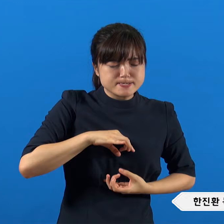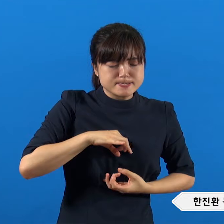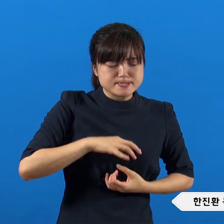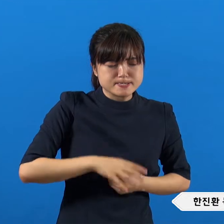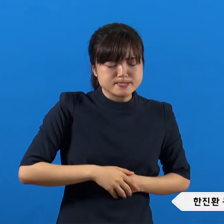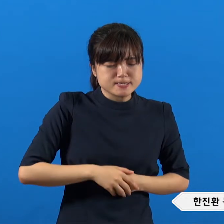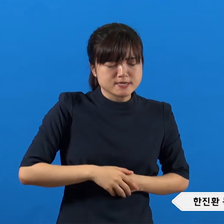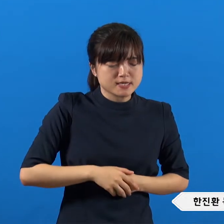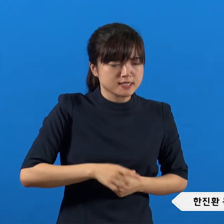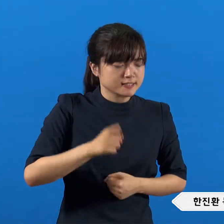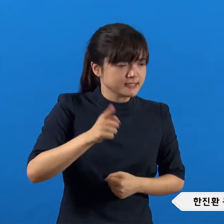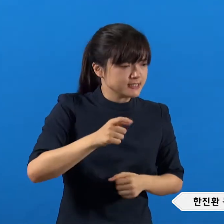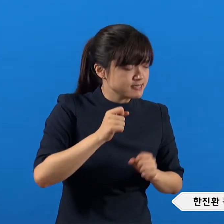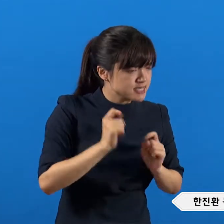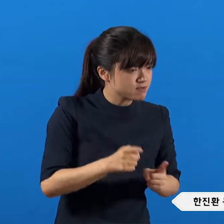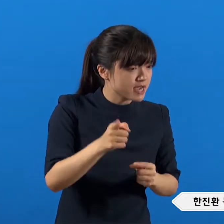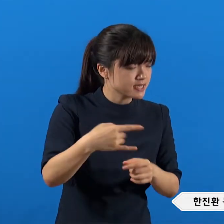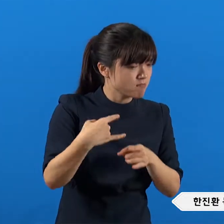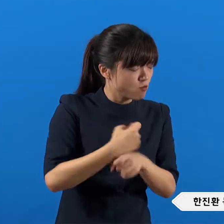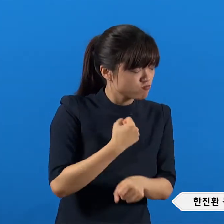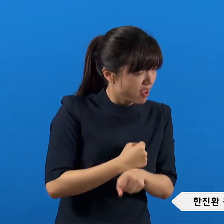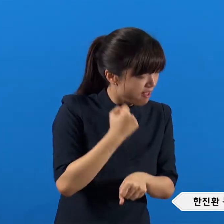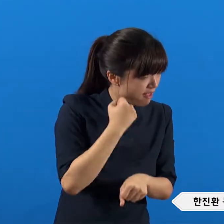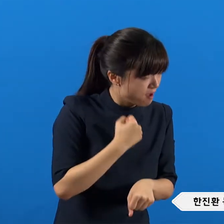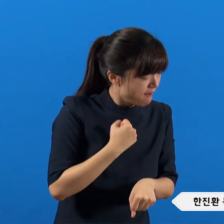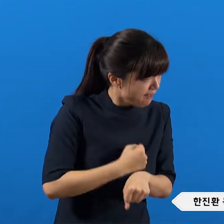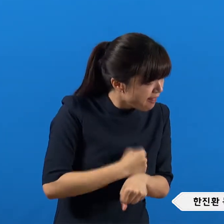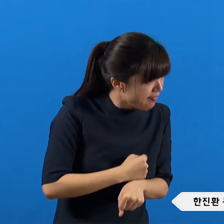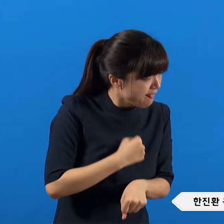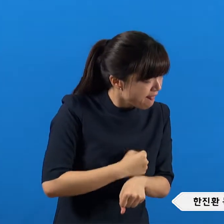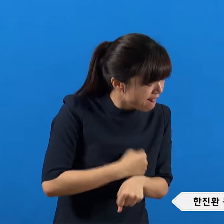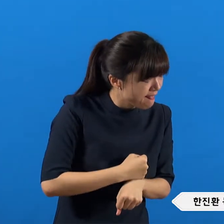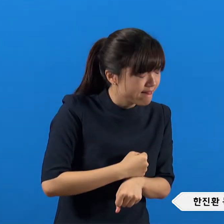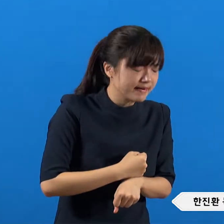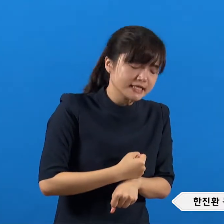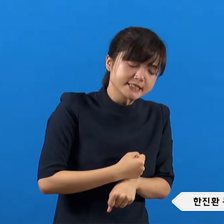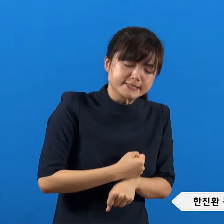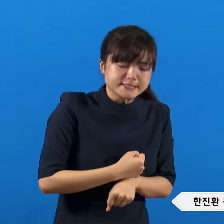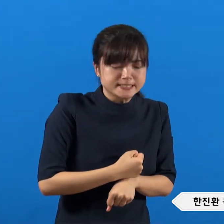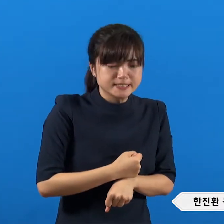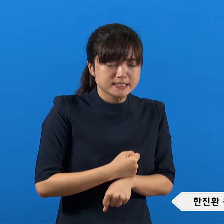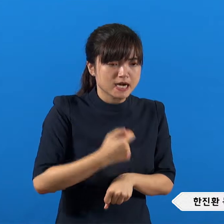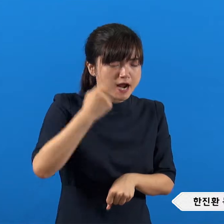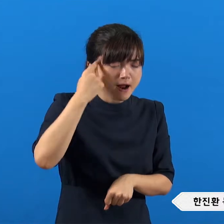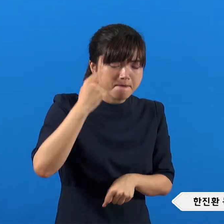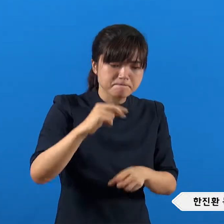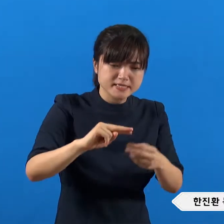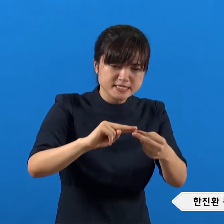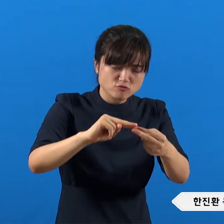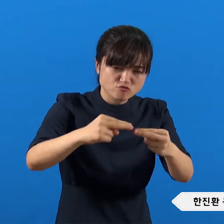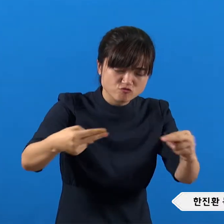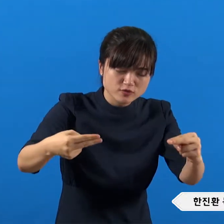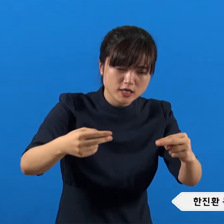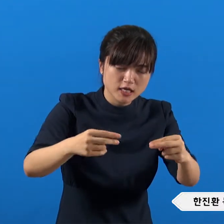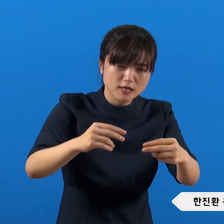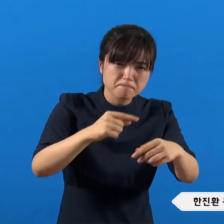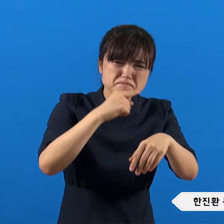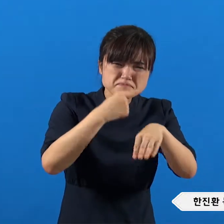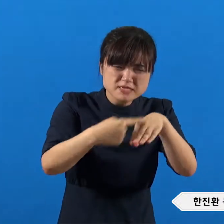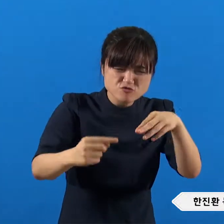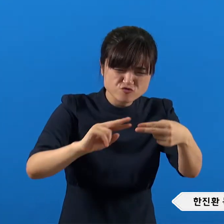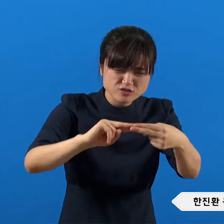속에서 이 기회에 복수를 할까 하는 생각이 났습니다. 자기가 그 끊어진 동맥을 봉합을